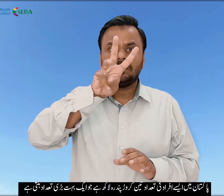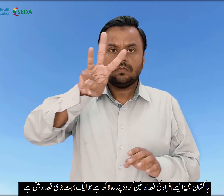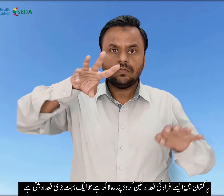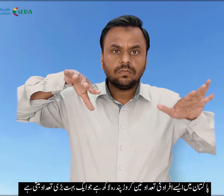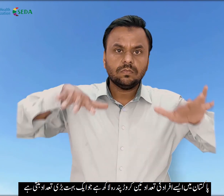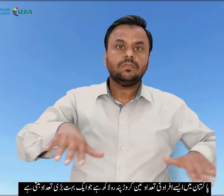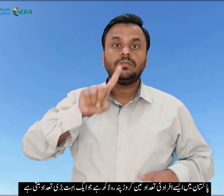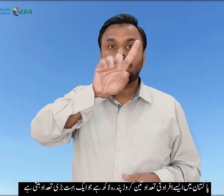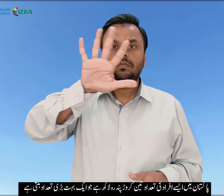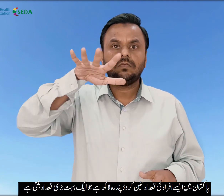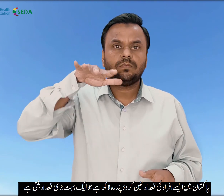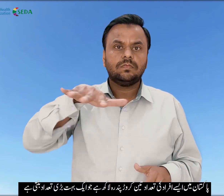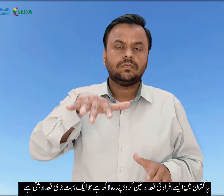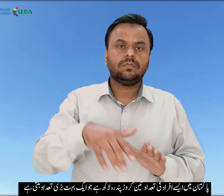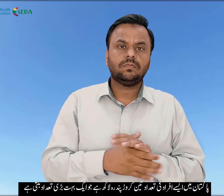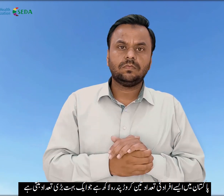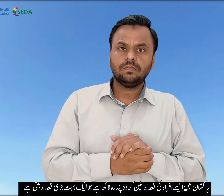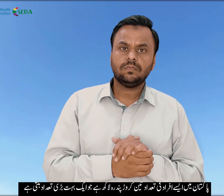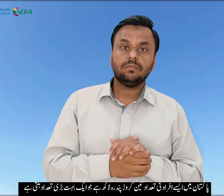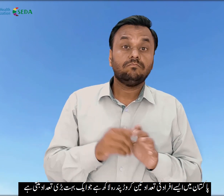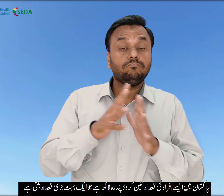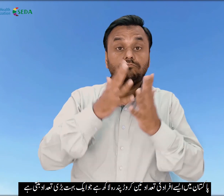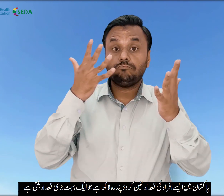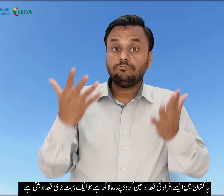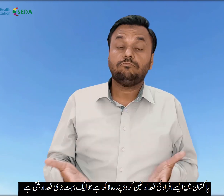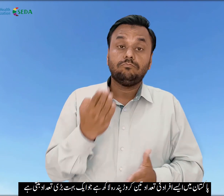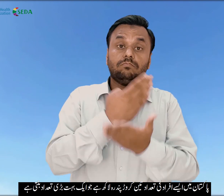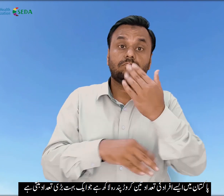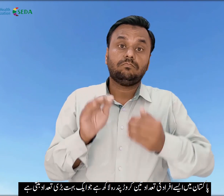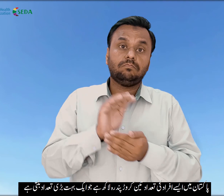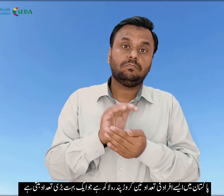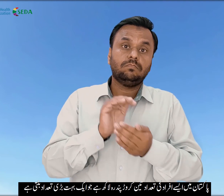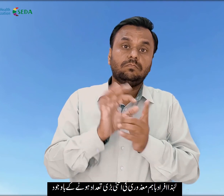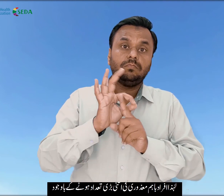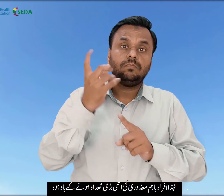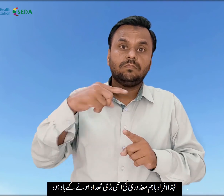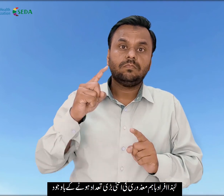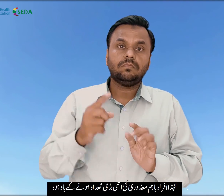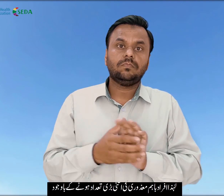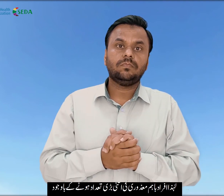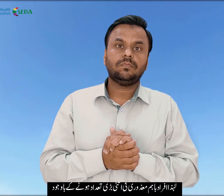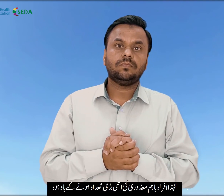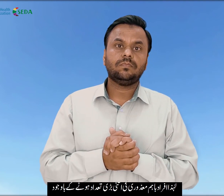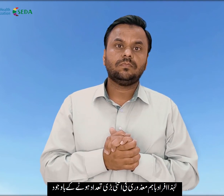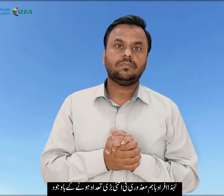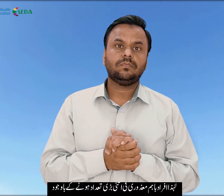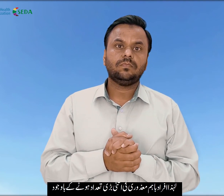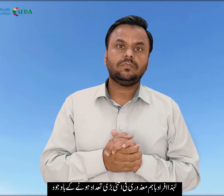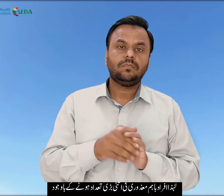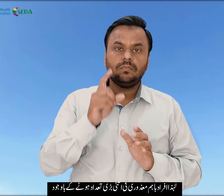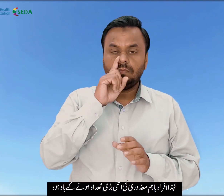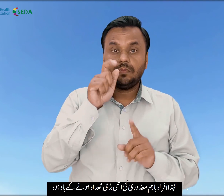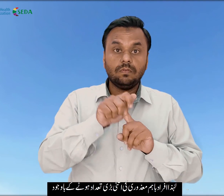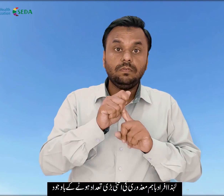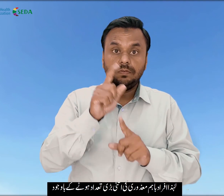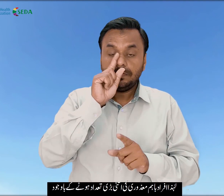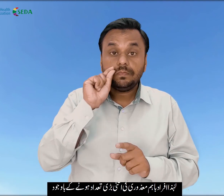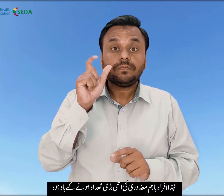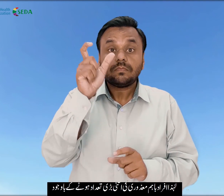3.15 کروڑ ہے، جو ایک بہت بڑی تعداد بنتی ہے۔ لہٰذا افراد باہم معذوری کی اتنی بڑی